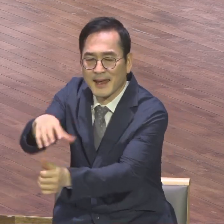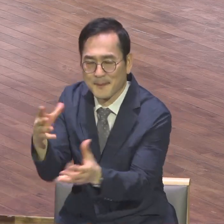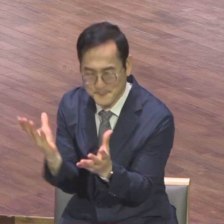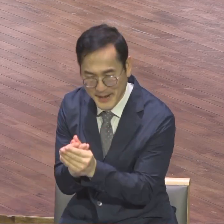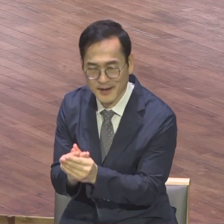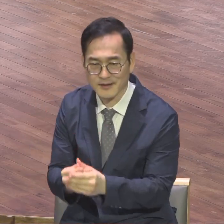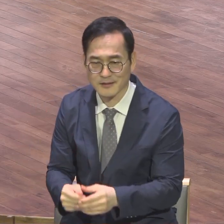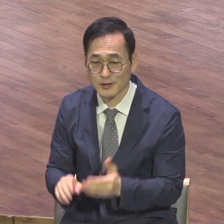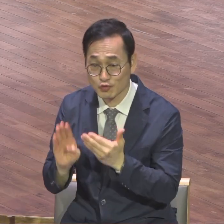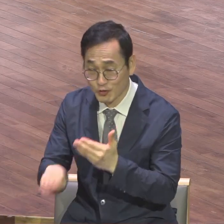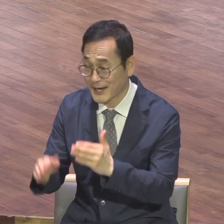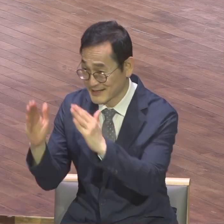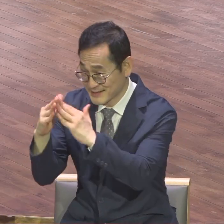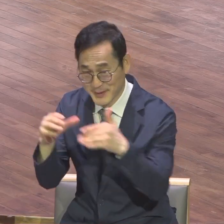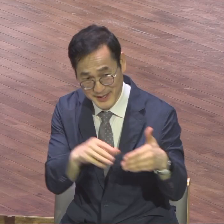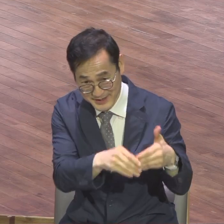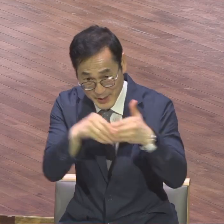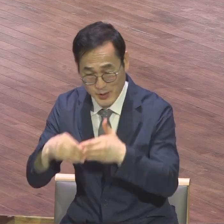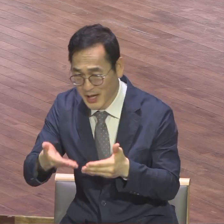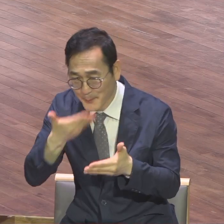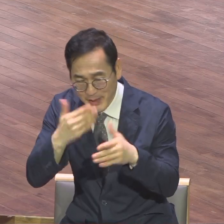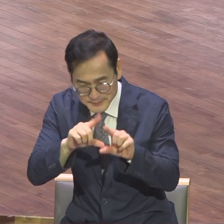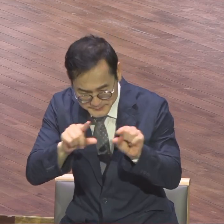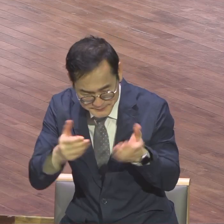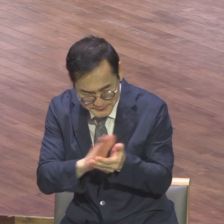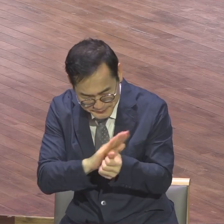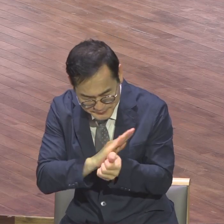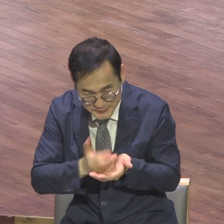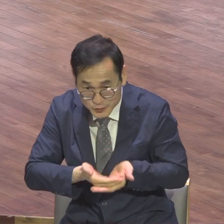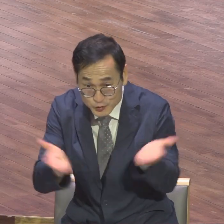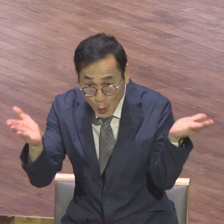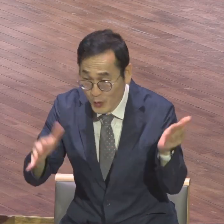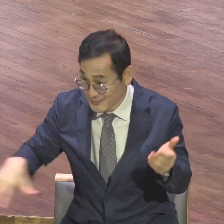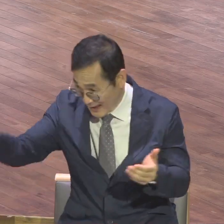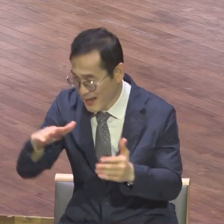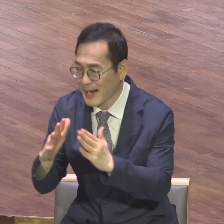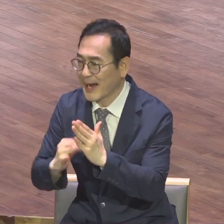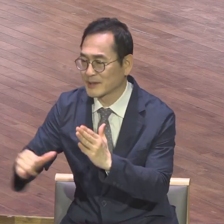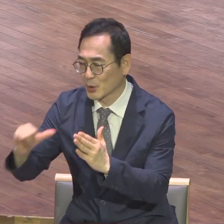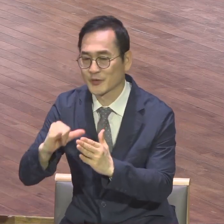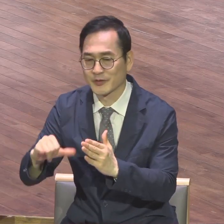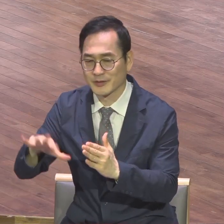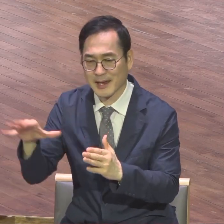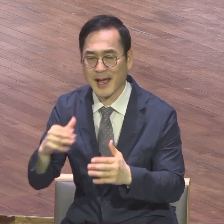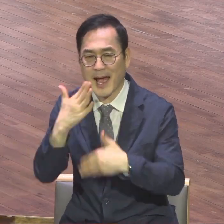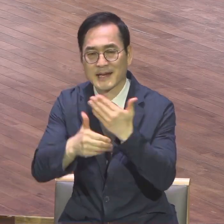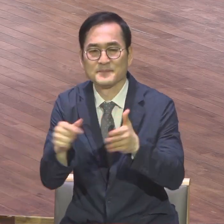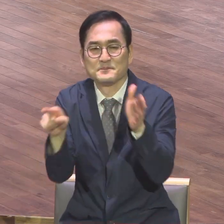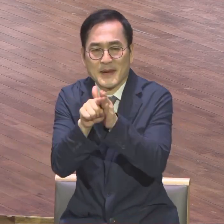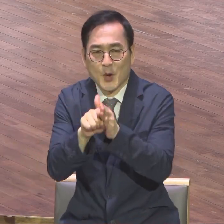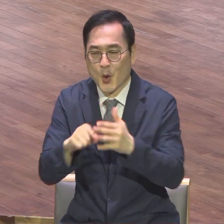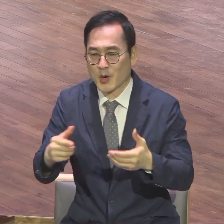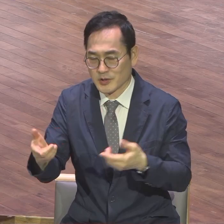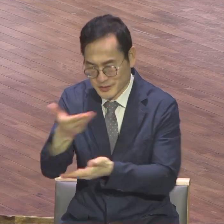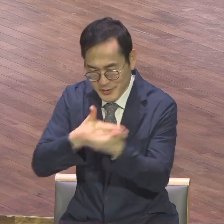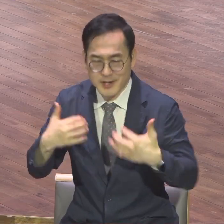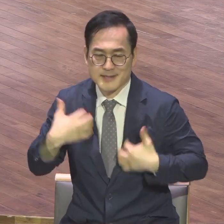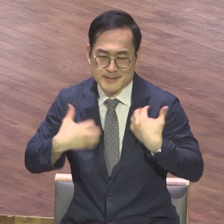데리고 자기 집에 올라가서 음식을 차려주고 그와 온 집안이 하나님을 믿음으로 크게